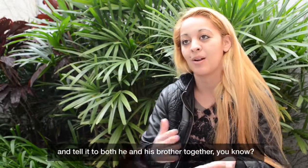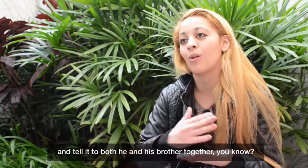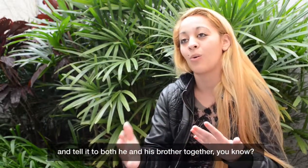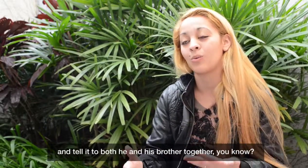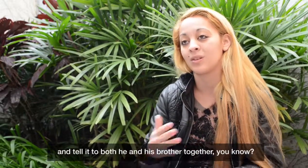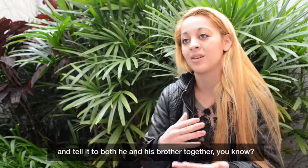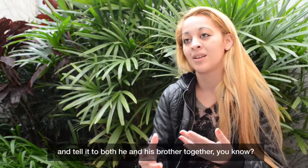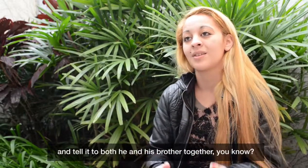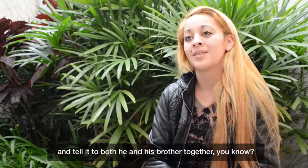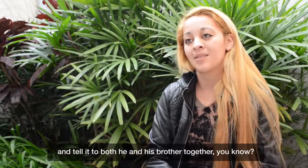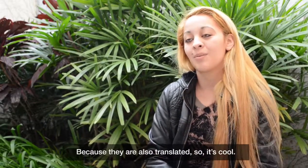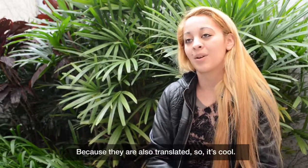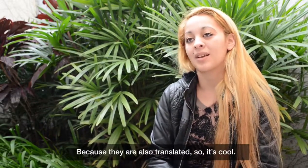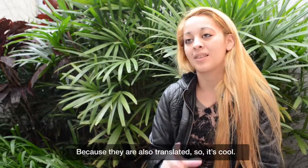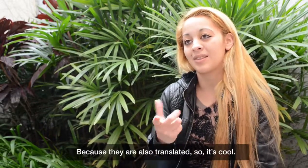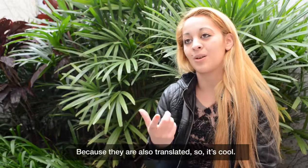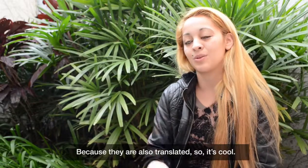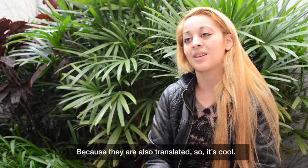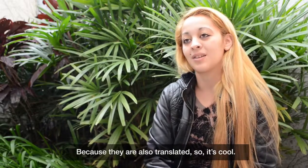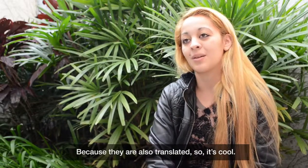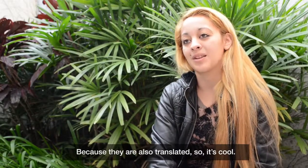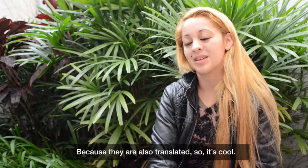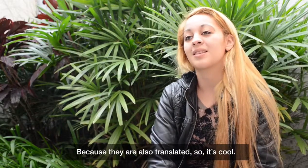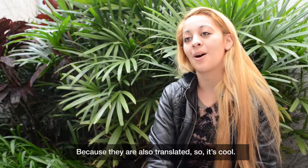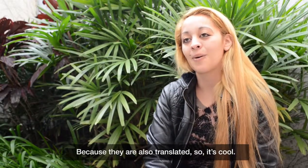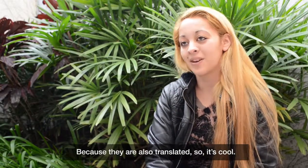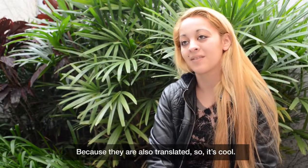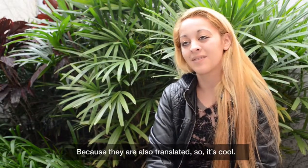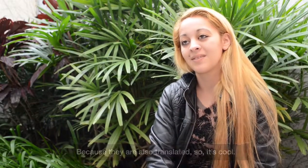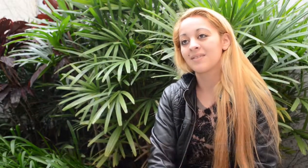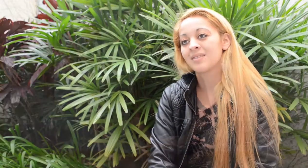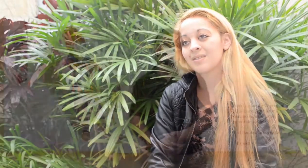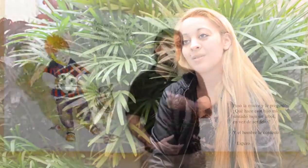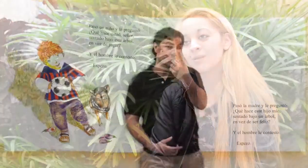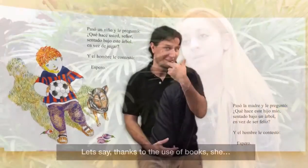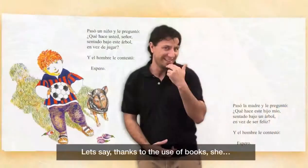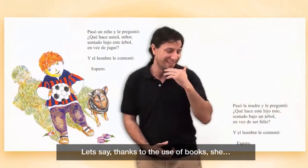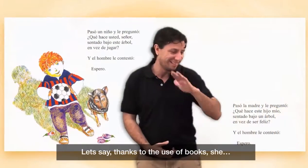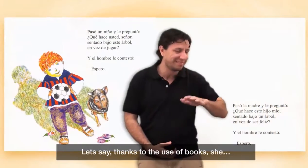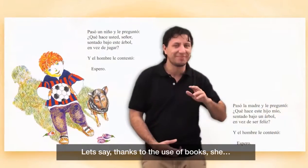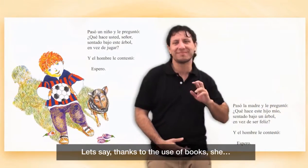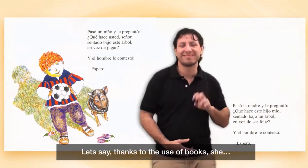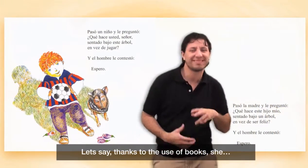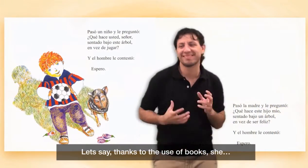los dos juntos, porque están traducidos también, así que está bueno. Digamos, gracias al uso de los videolibros, lo